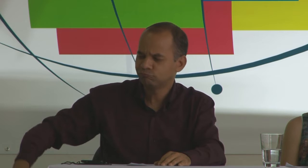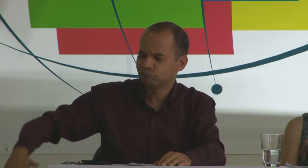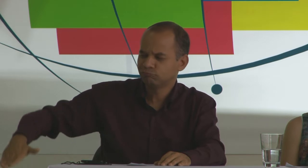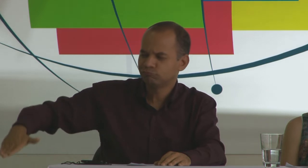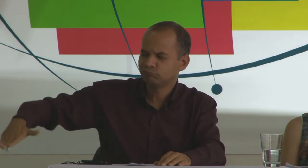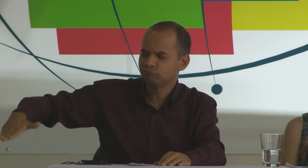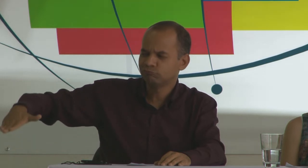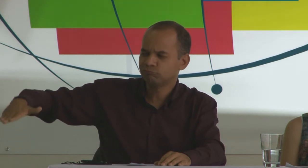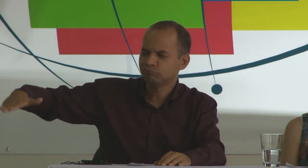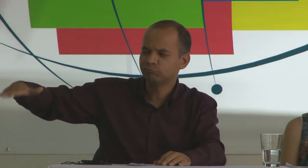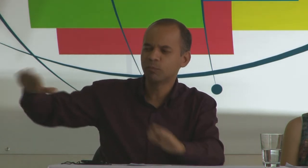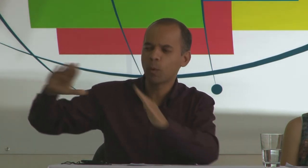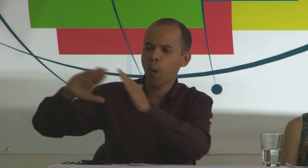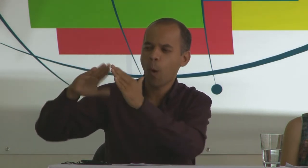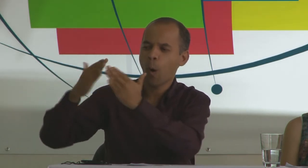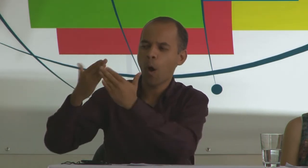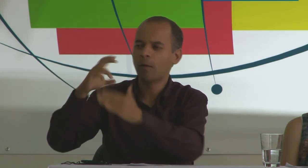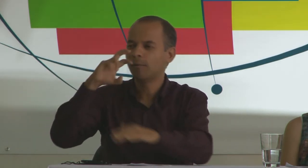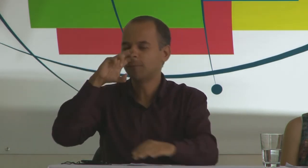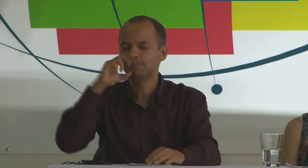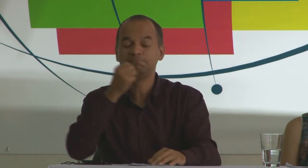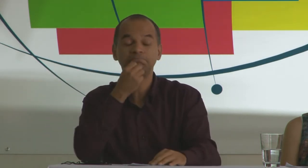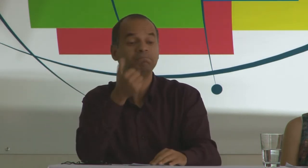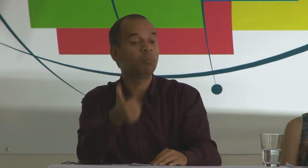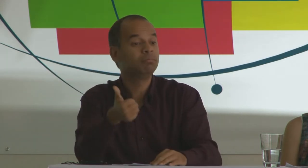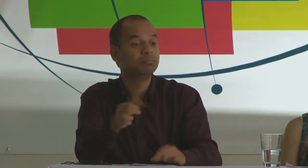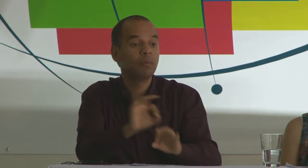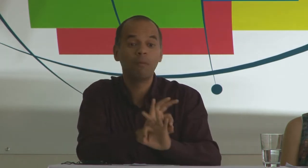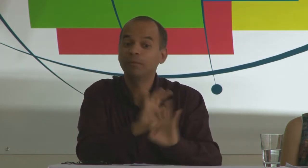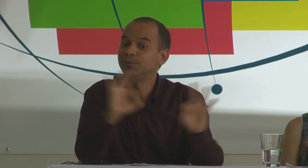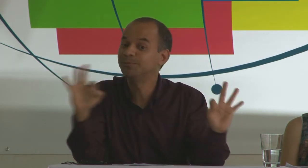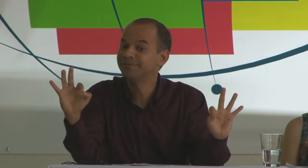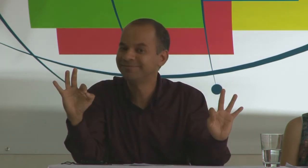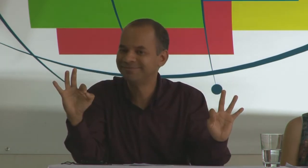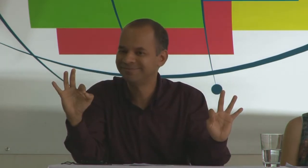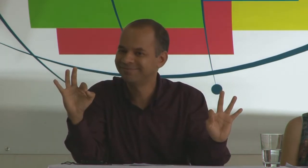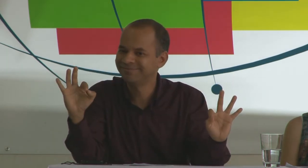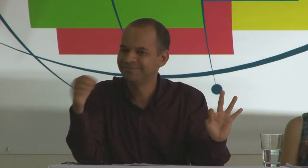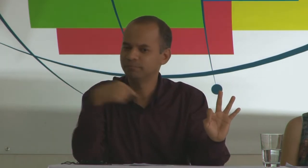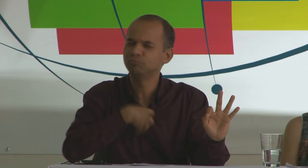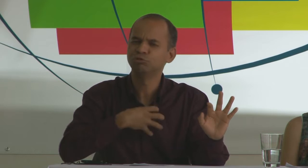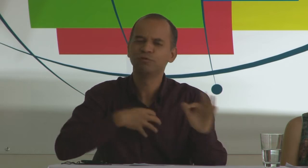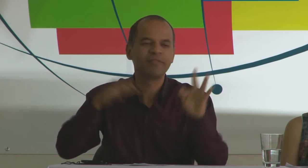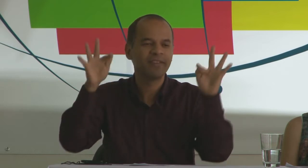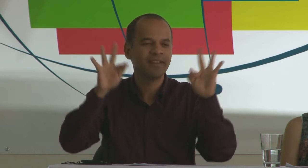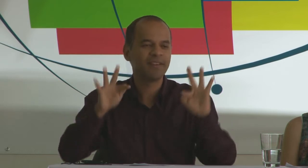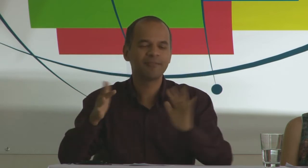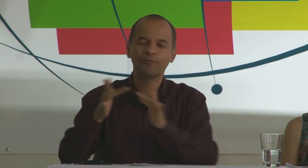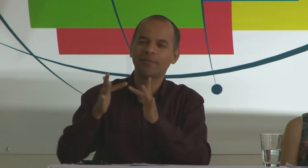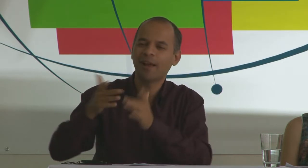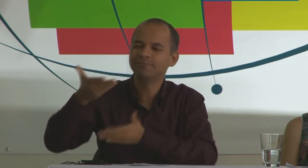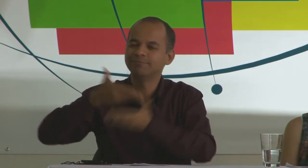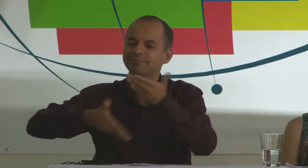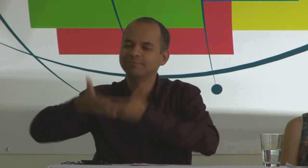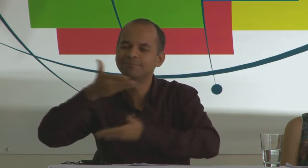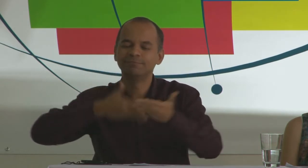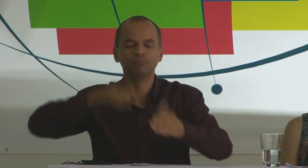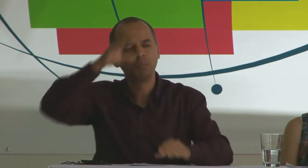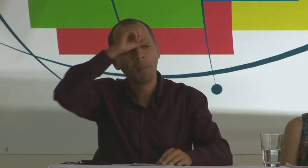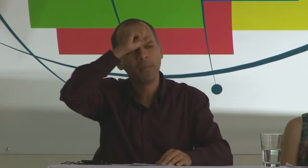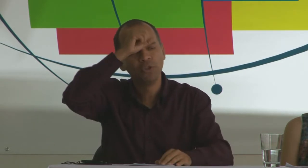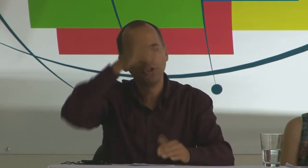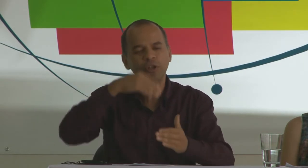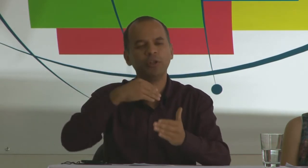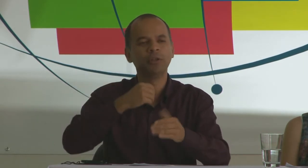a minha experiência anteriormente, à medida que eu ia crescendo na escola oral auditiva, não foi uma experiência de todo mundo também. Depois eu me